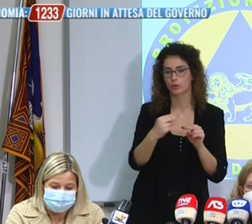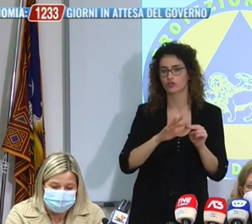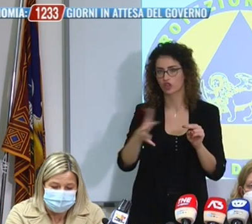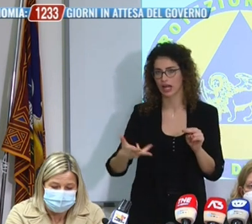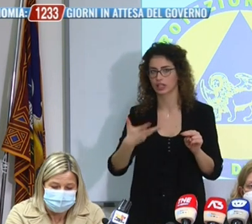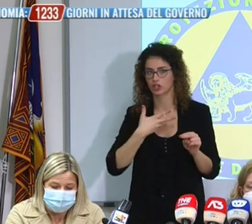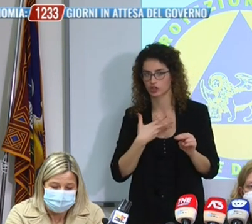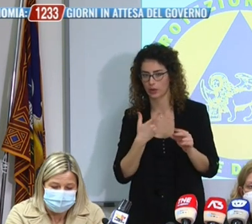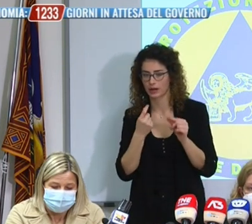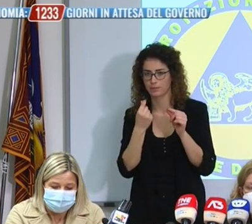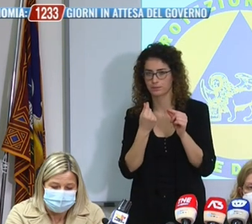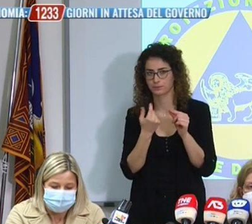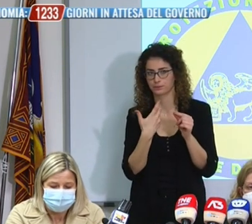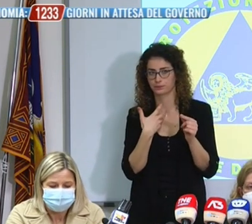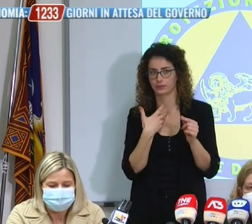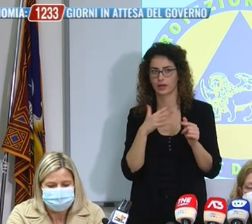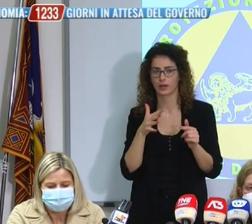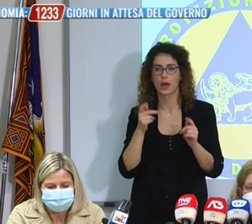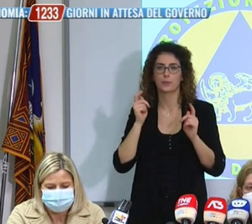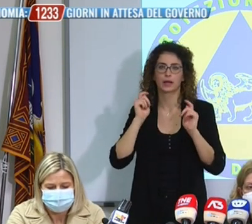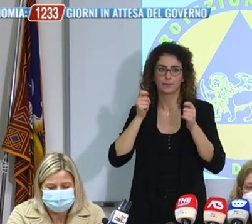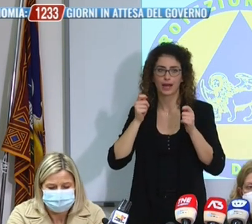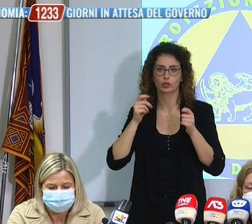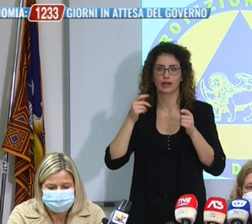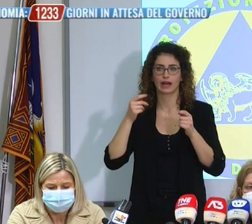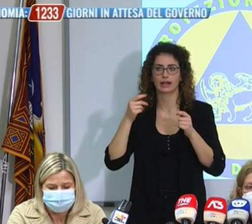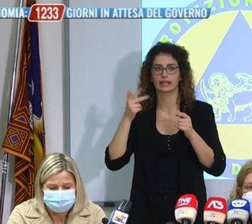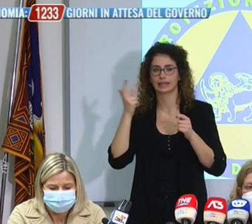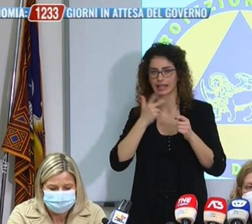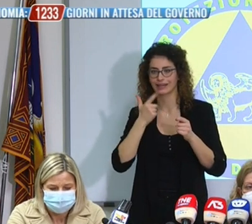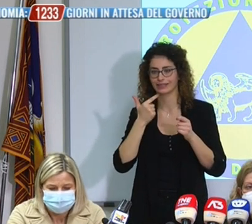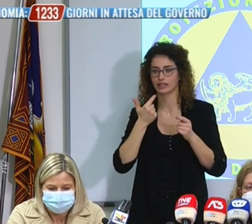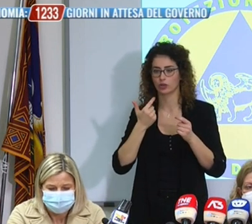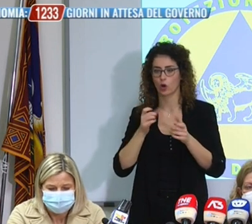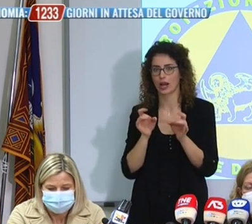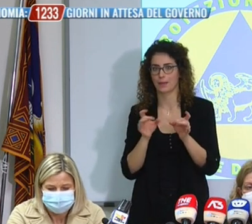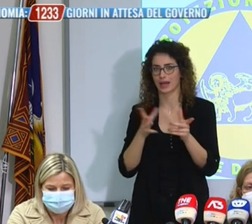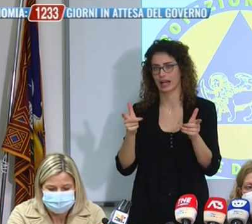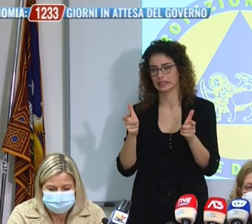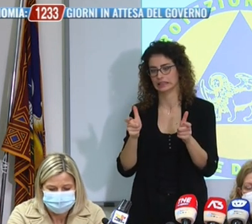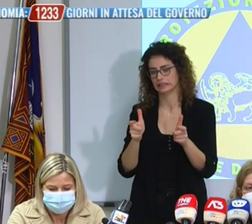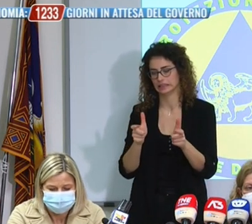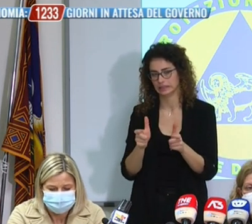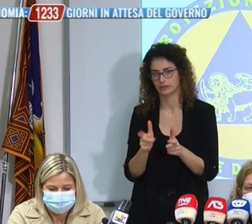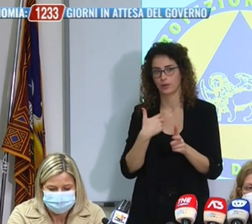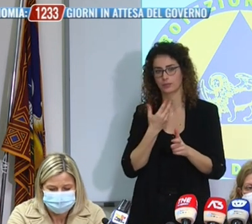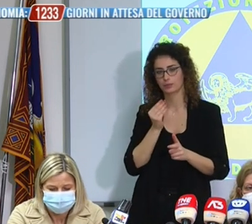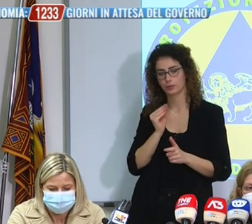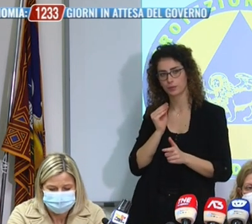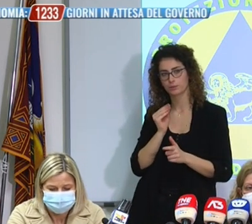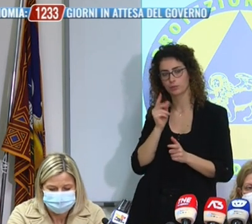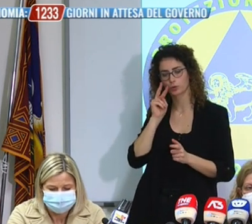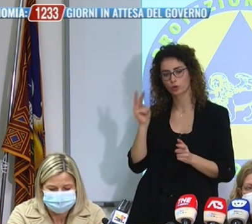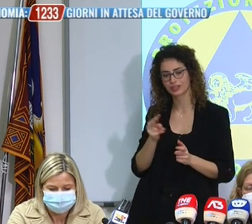sta assottigliando ovviamente a Padova e a Treviso per esempio. Ecco, Mi chiedevo, da livello ospedaliero